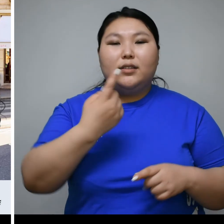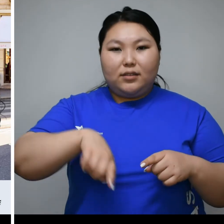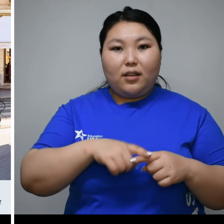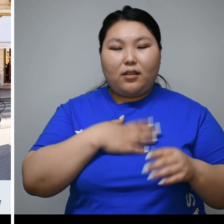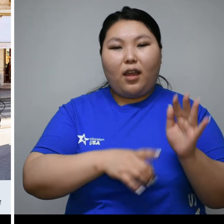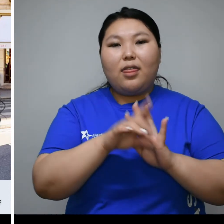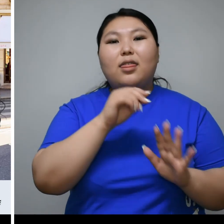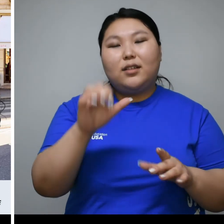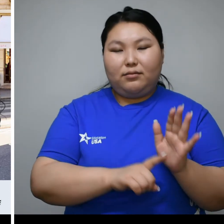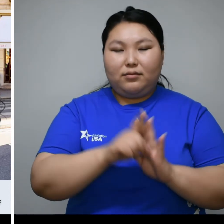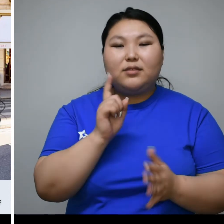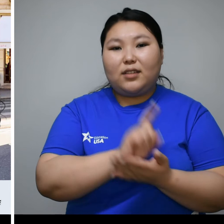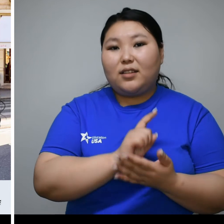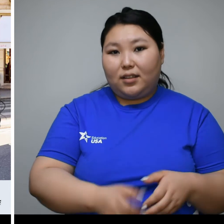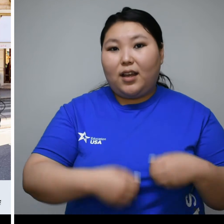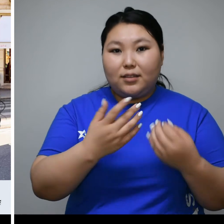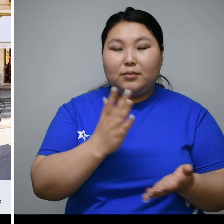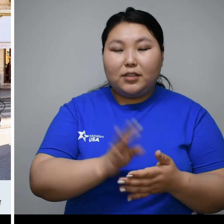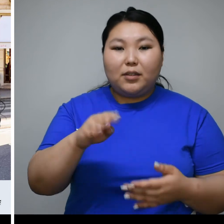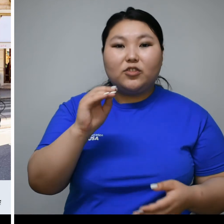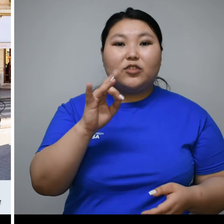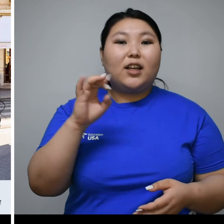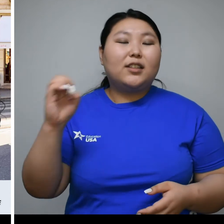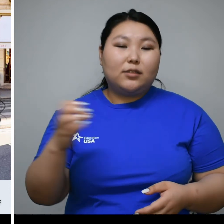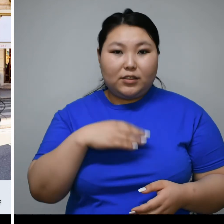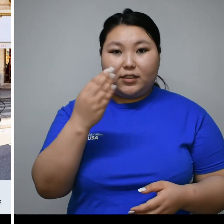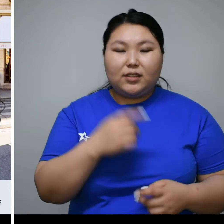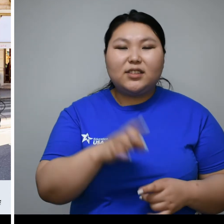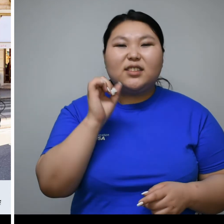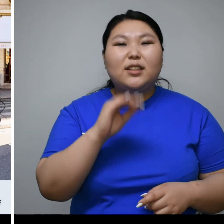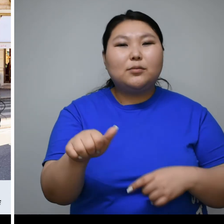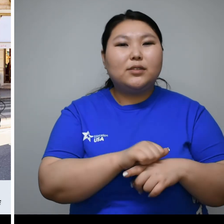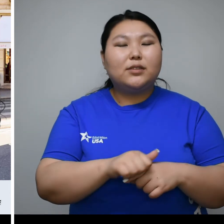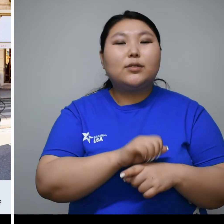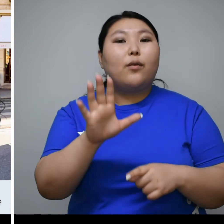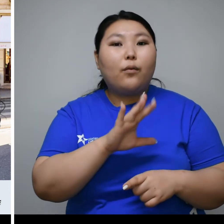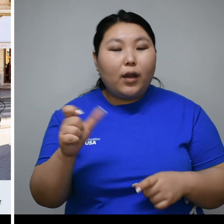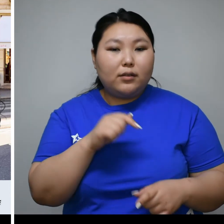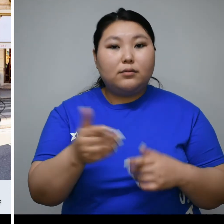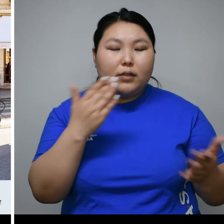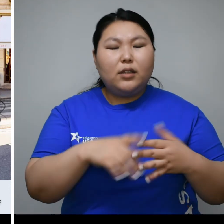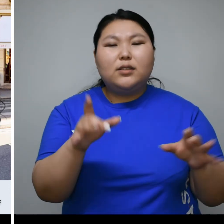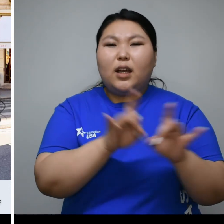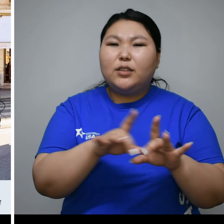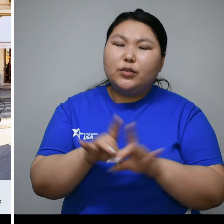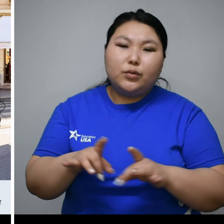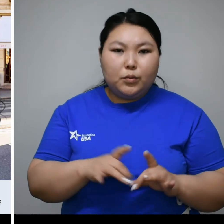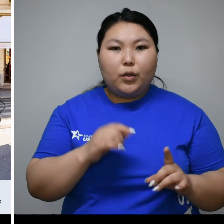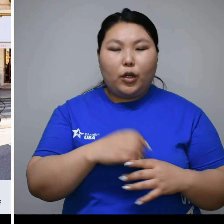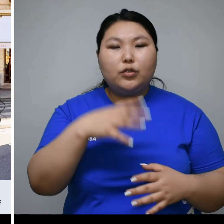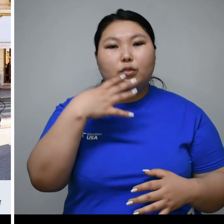гэдээ дахиад надад эхнээс нь эхлэх шаардлага гарч байгаа. Тэгээд GRE-ийн шалгалтанд хэрхэн бэлдэх вэ гэдэг дээр болохоор янз